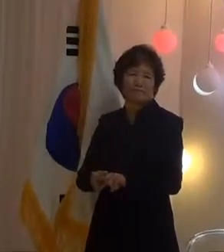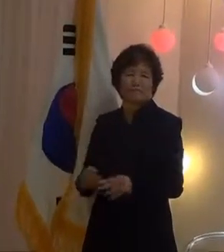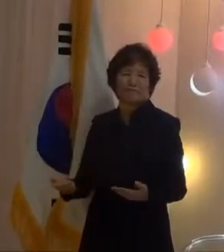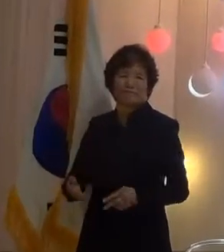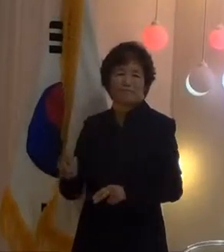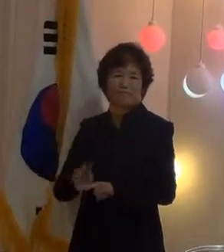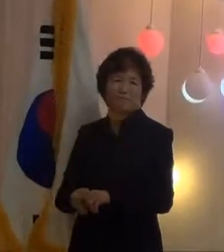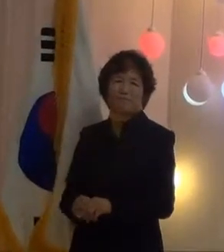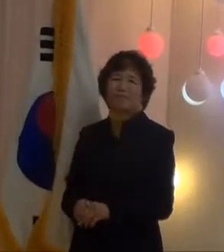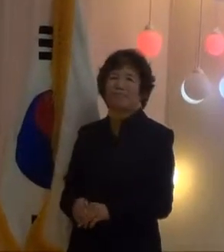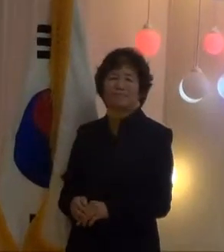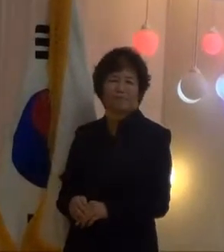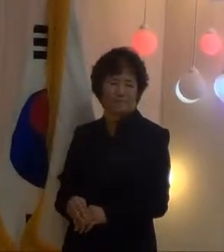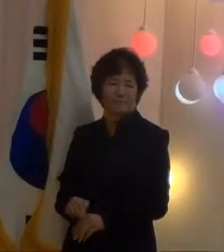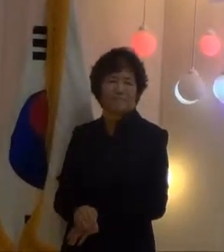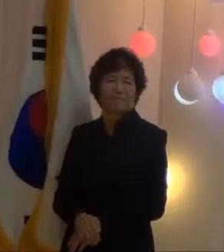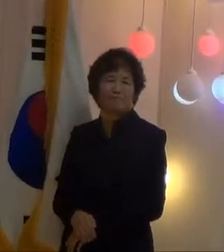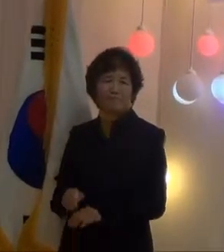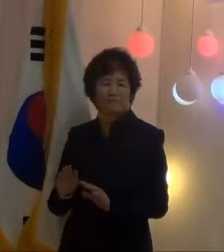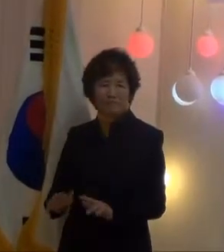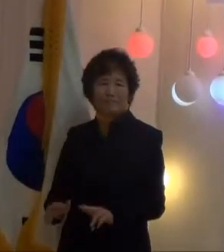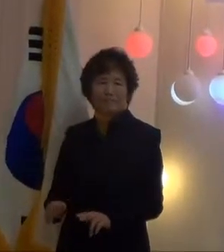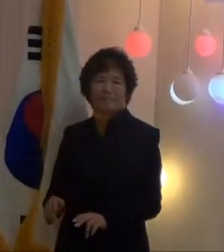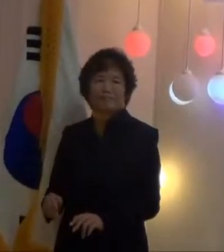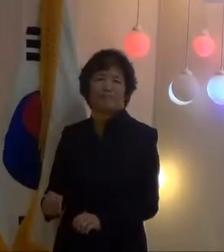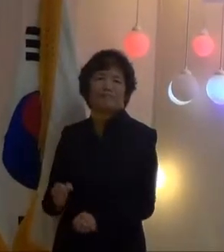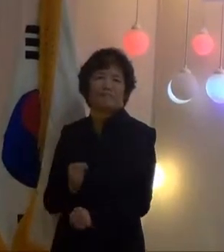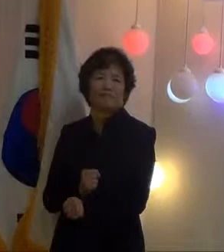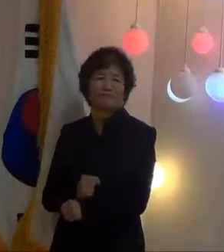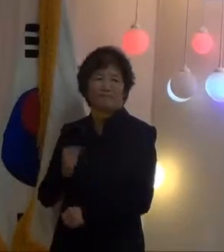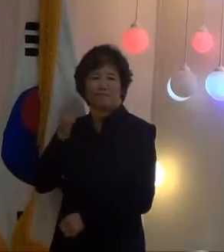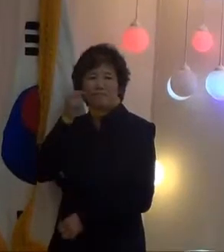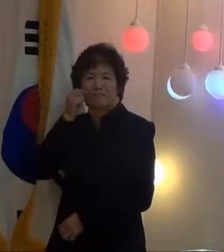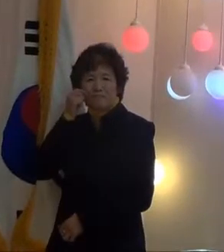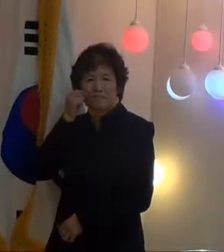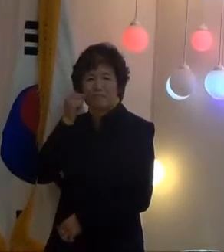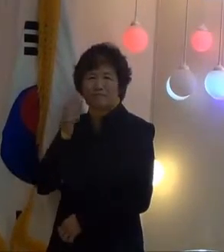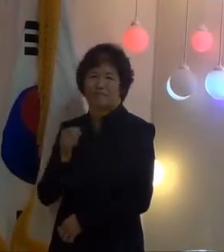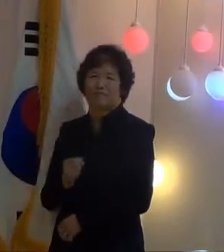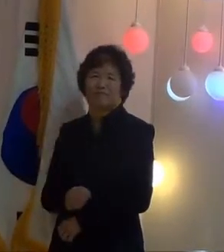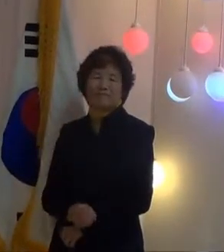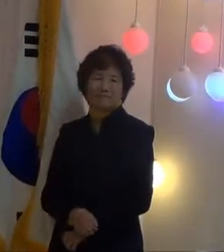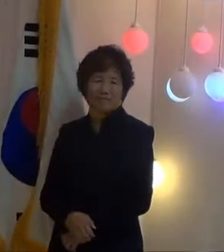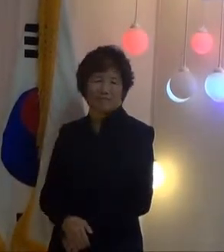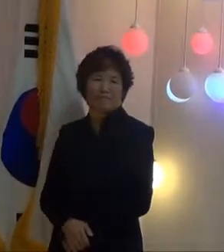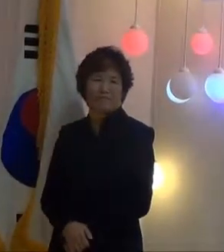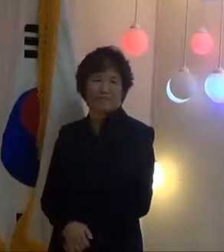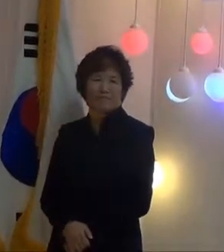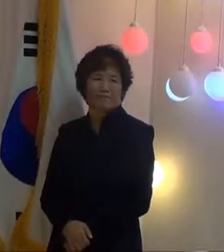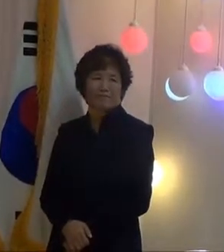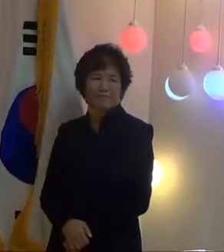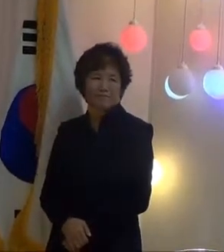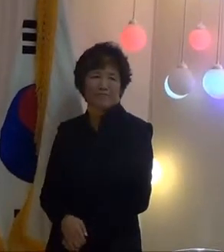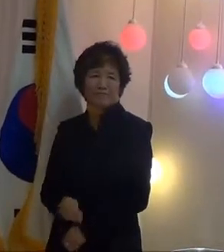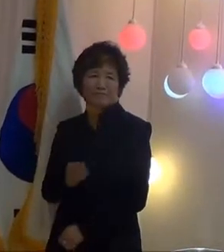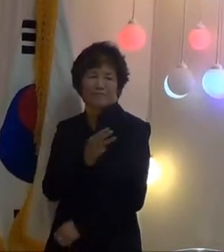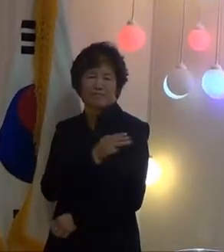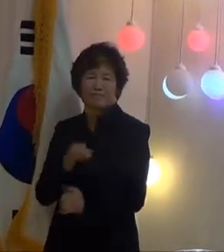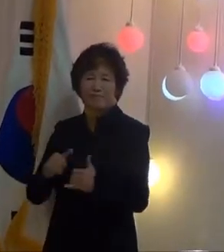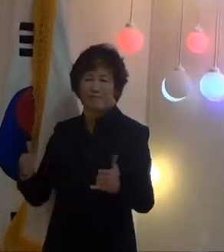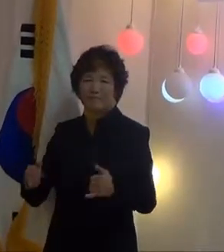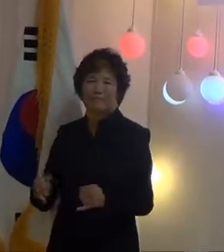부가가치를 만들어야 됩니다. 근데 그걸 지금 하지 못하고 있거든요. 근데 그게 지금 가독이다 보니까 부천 시민